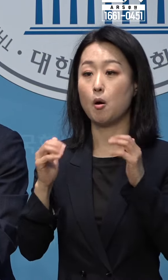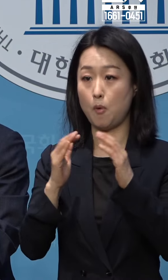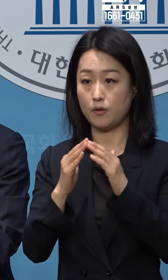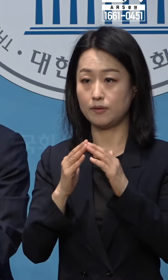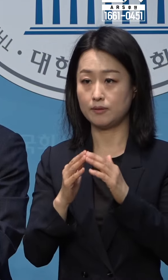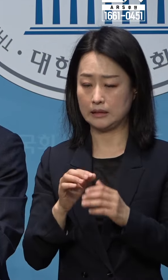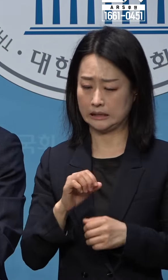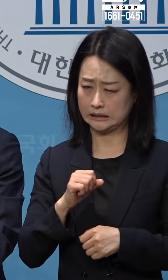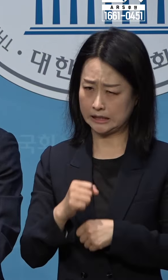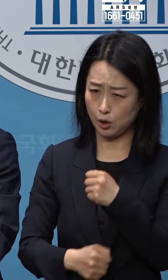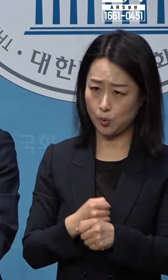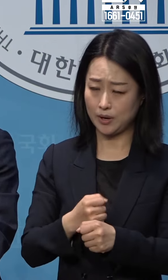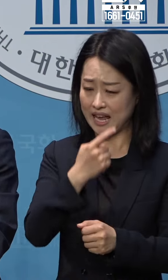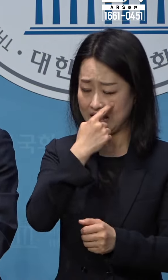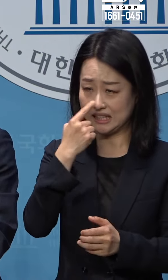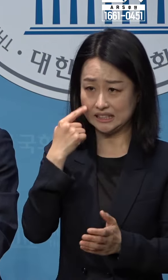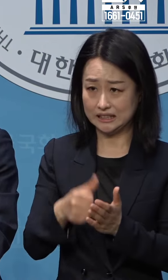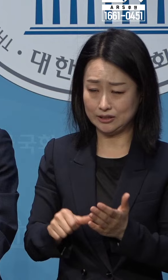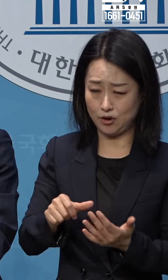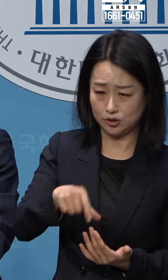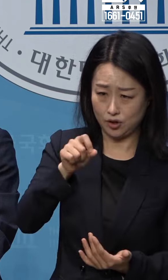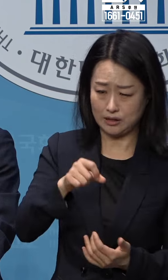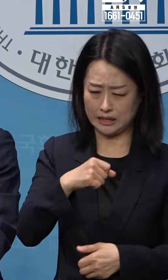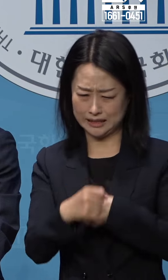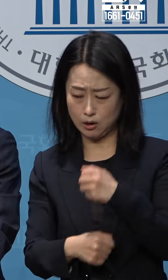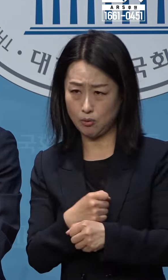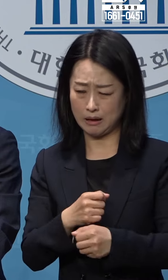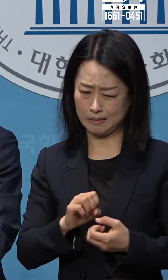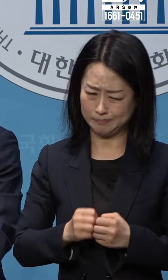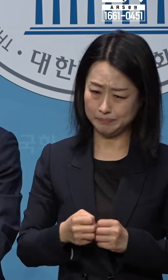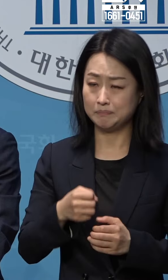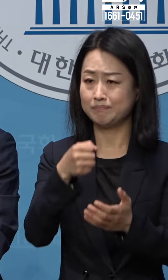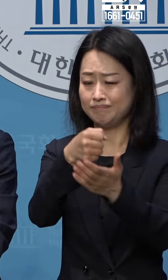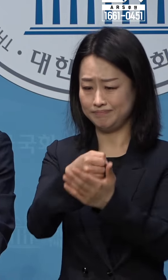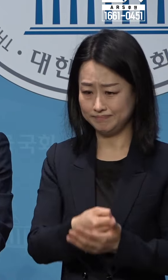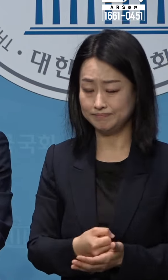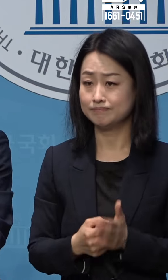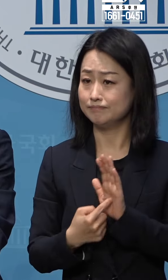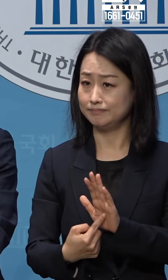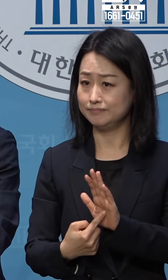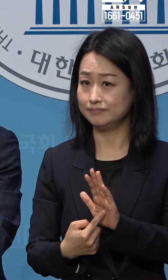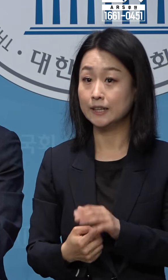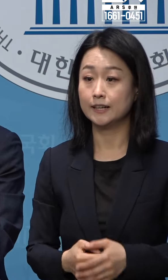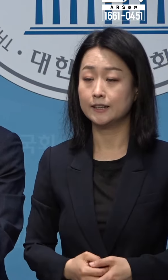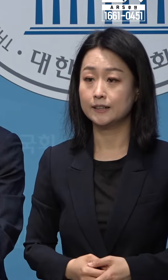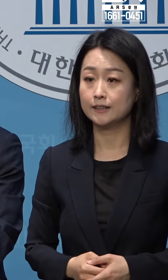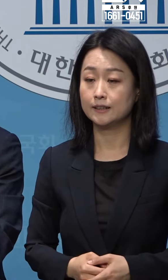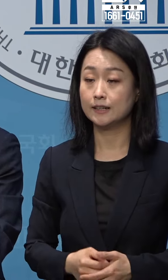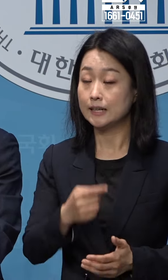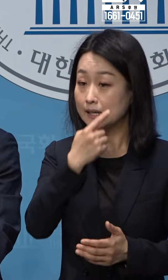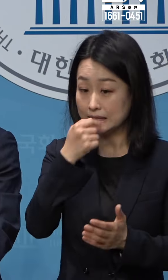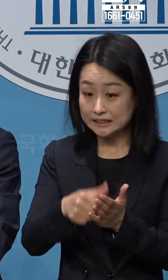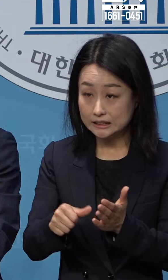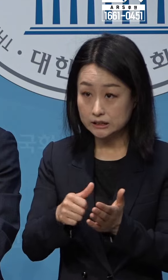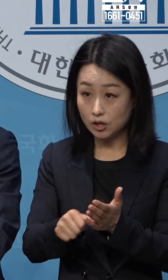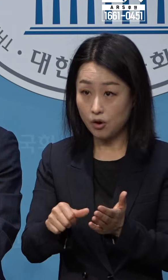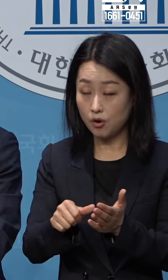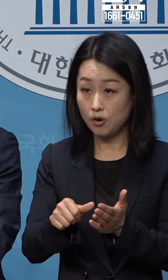자유적인 증거 판단이라고 할 수밖에 없습니다 이들 전문진술이 증거에서